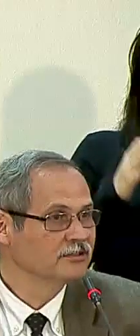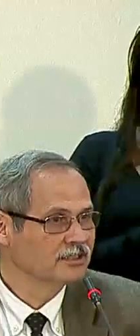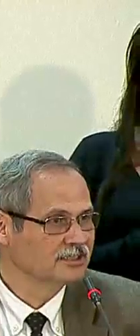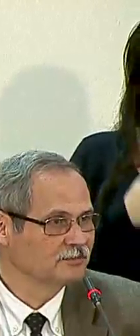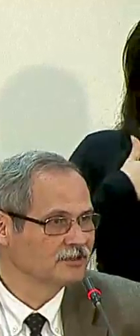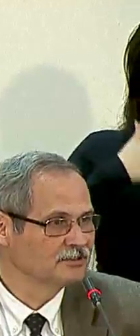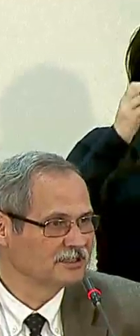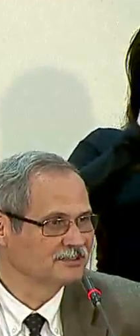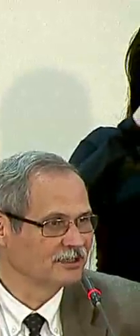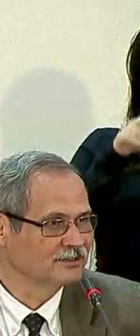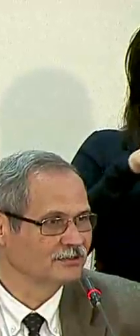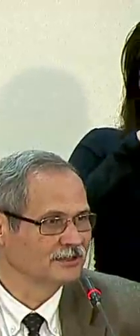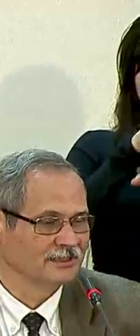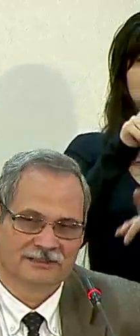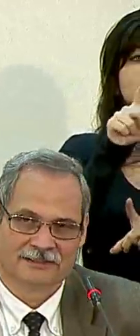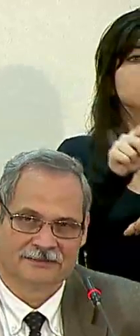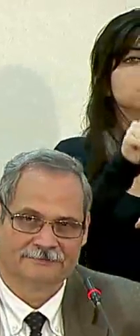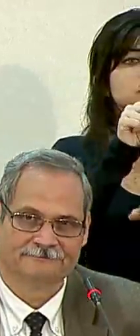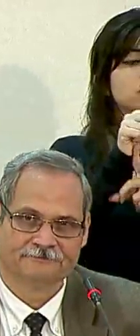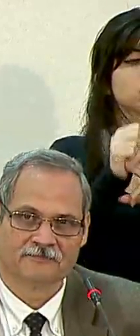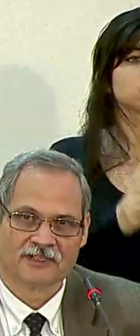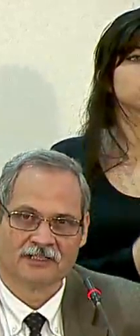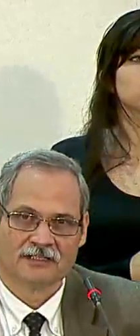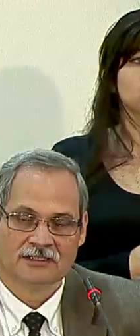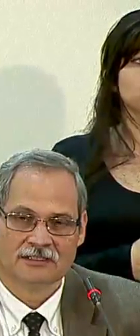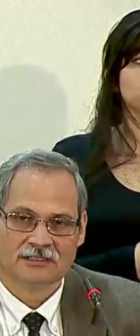me imagino que responde a una situación